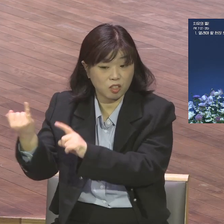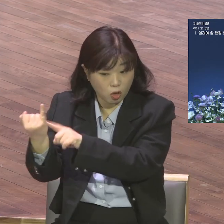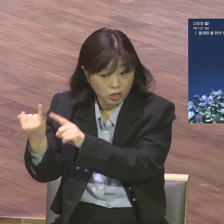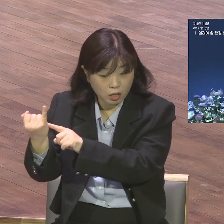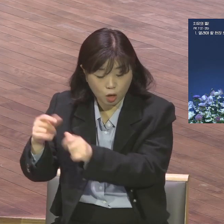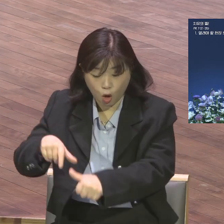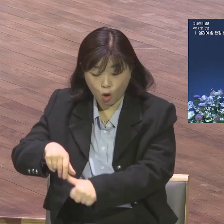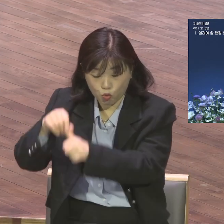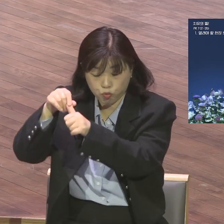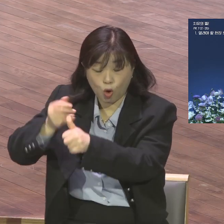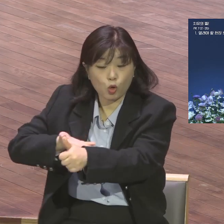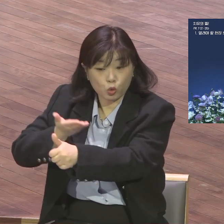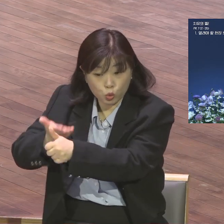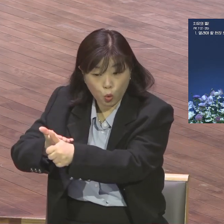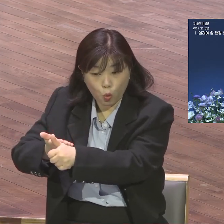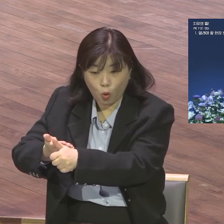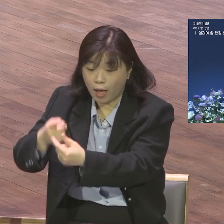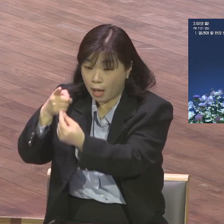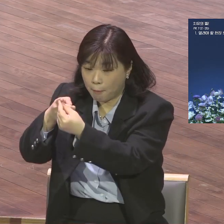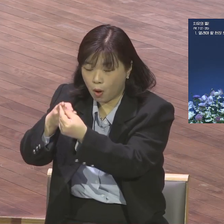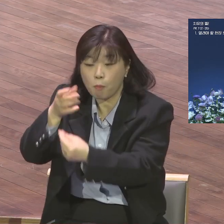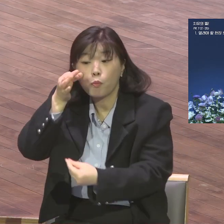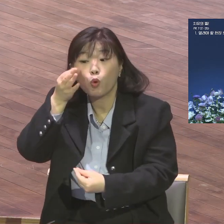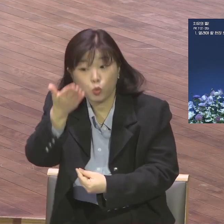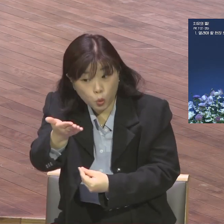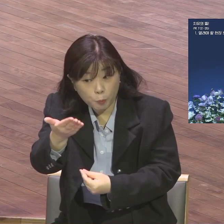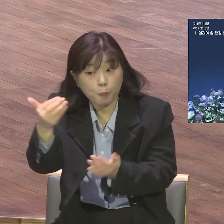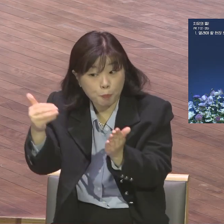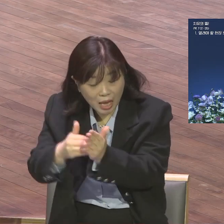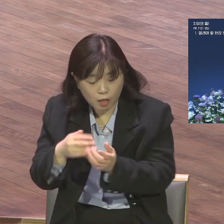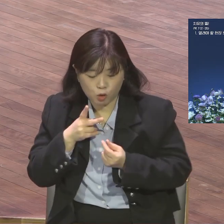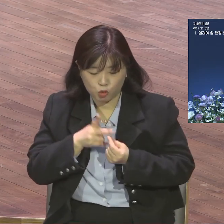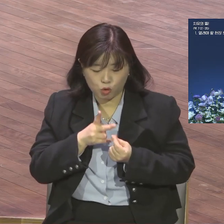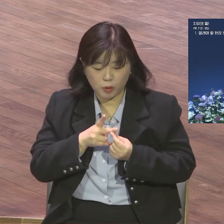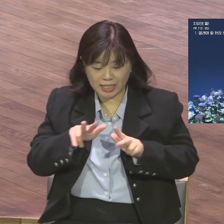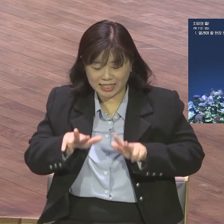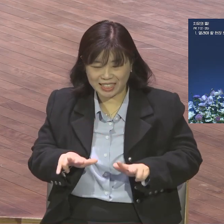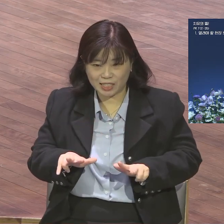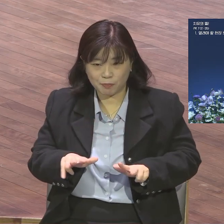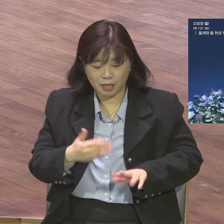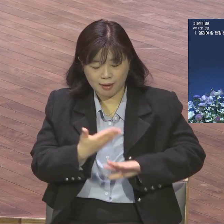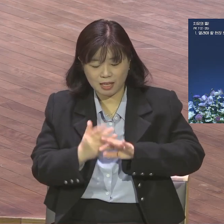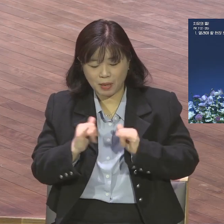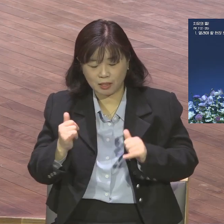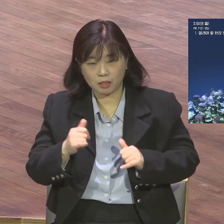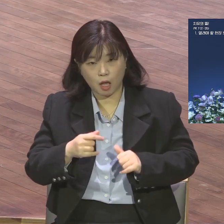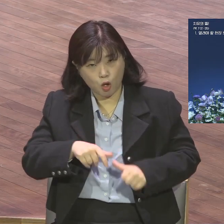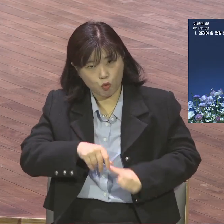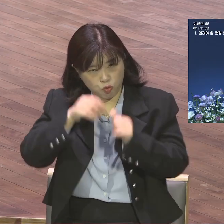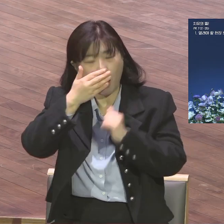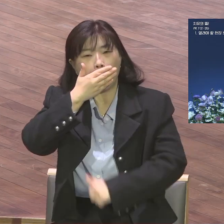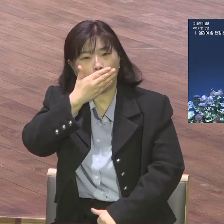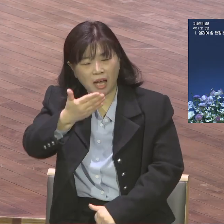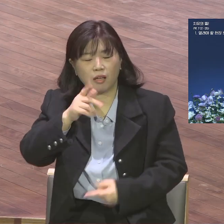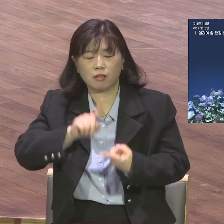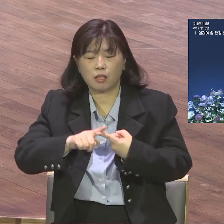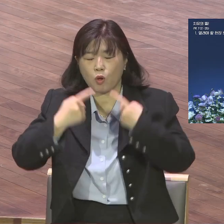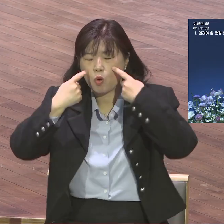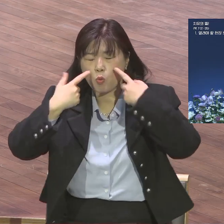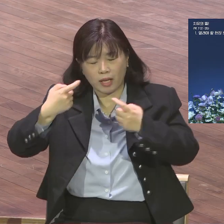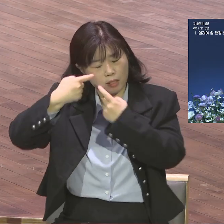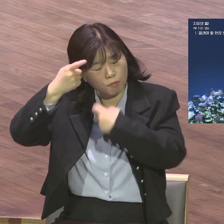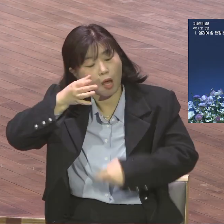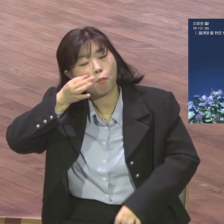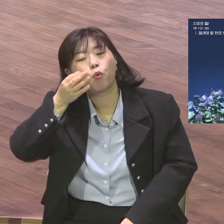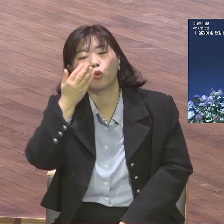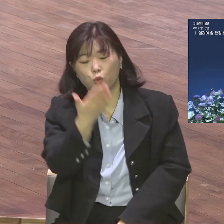하셨습니다. 교회가 이방인들 역할을 해야 할 분명한 이유가 있다라는 말씀이죠. 사람들은 이걸